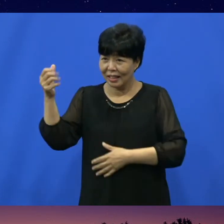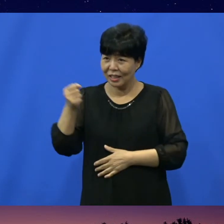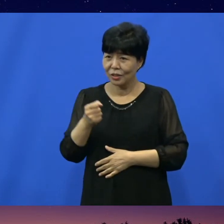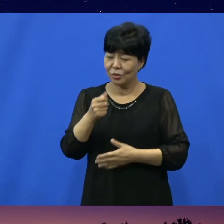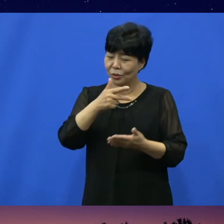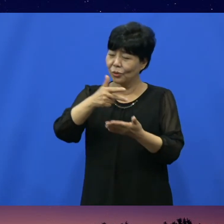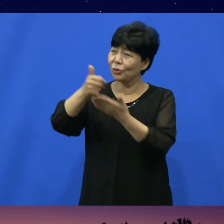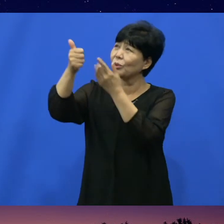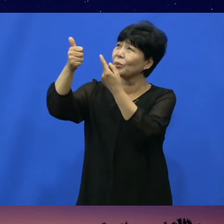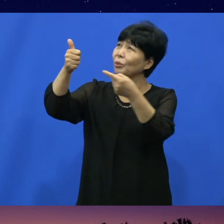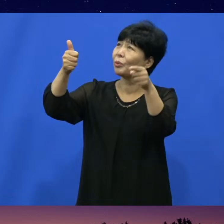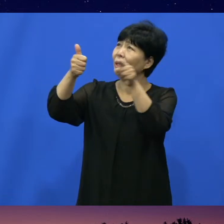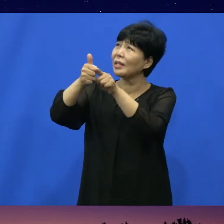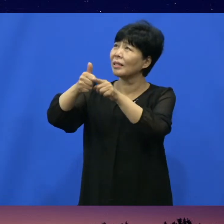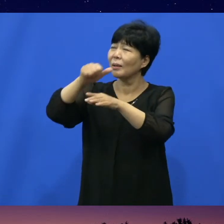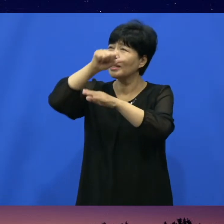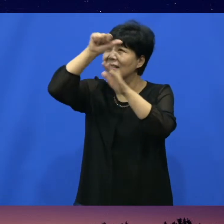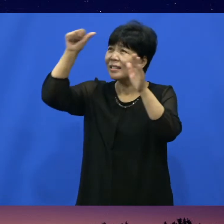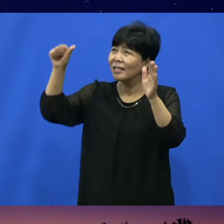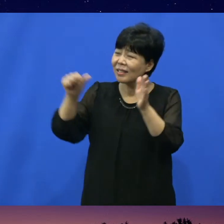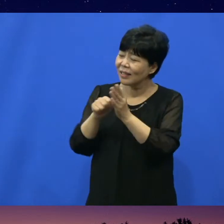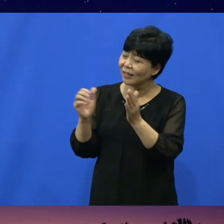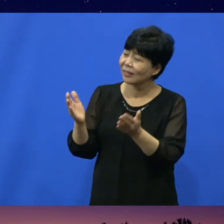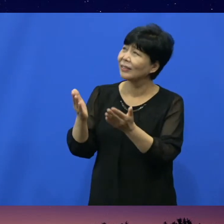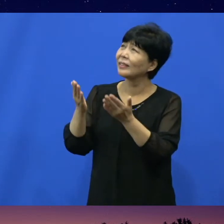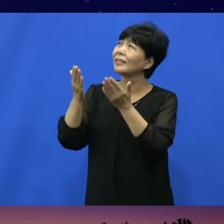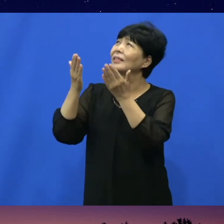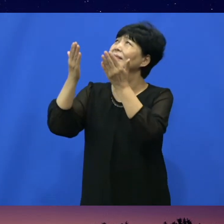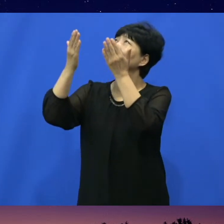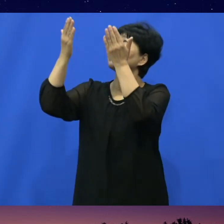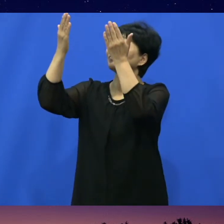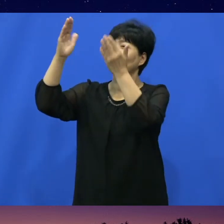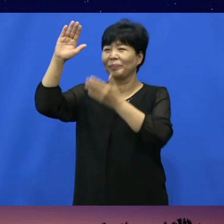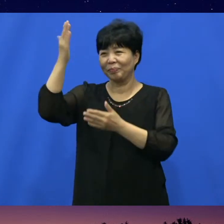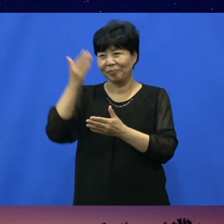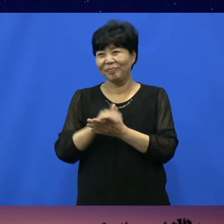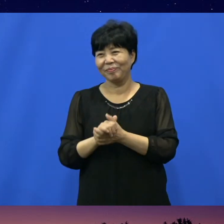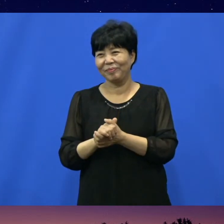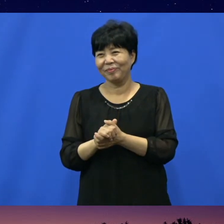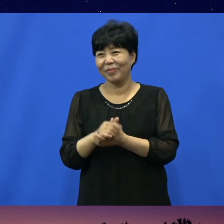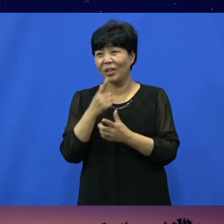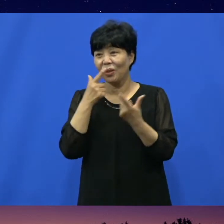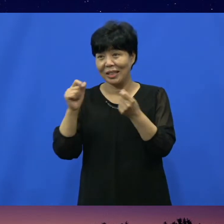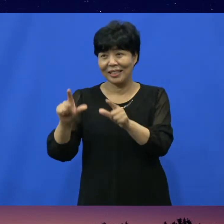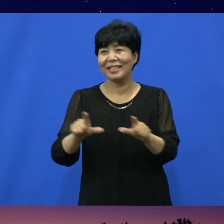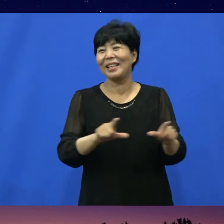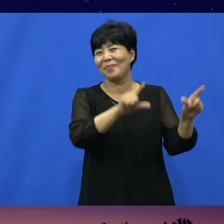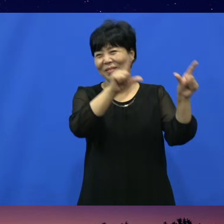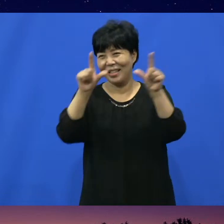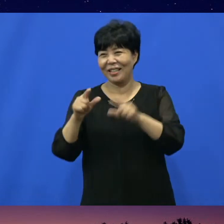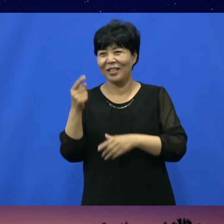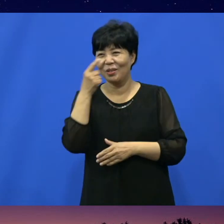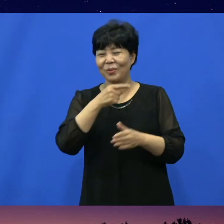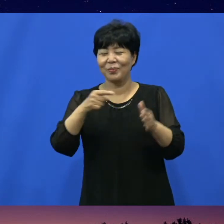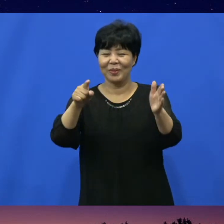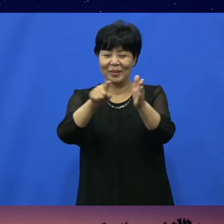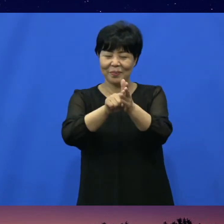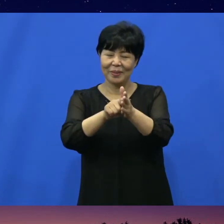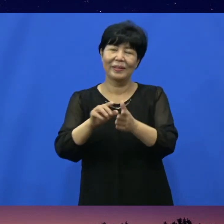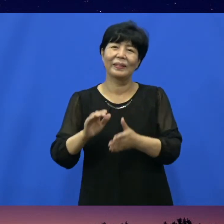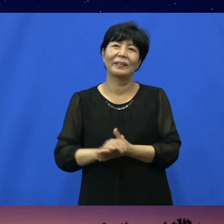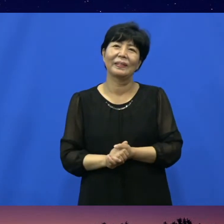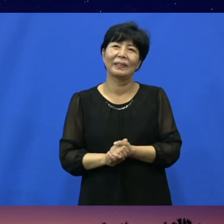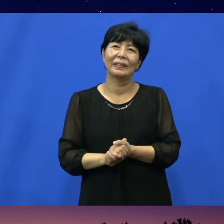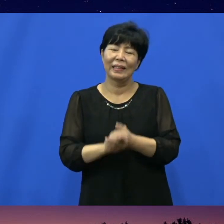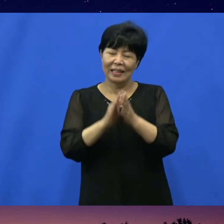한평생 내 삶을 드리고도 모자라는 그런 삶을 살게 될 줄로 믿습니다. 여러분 우리의